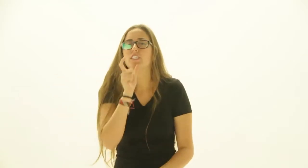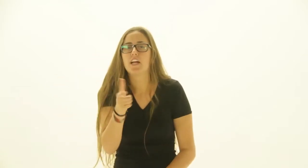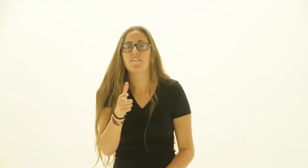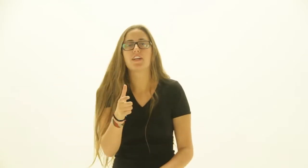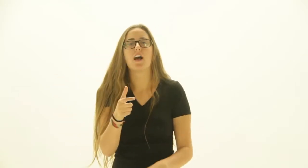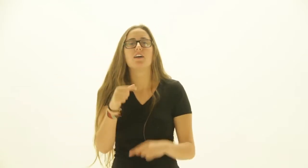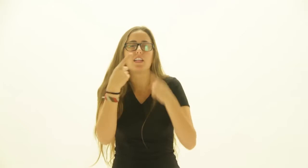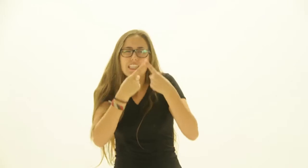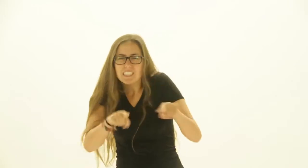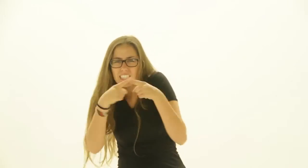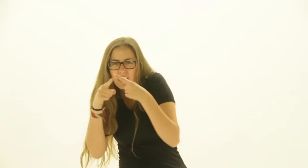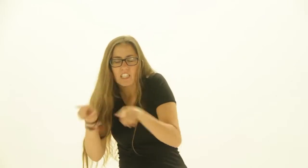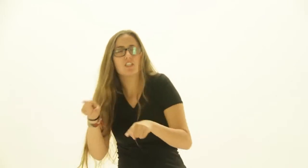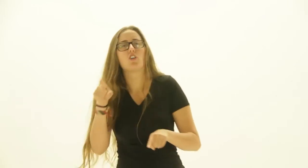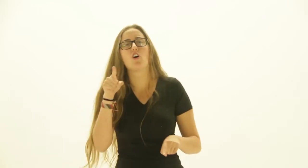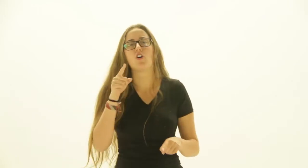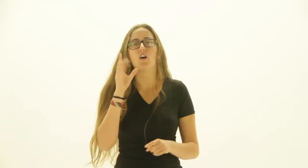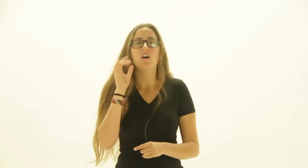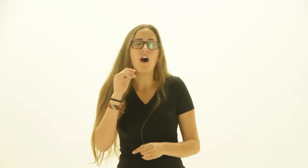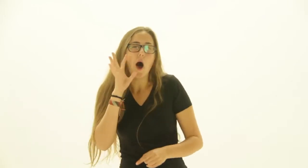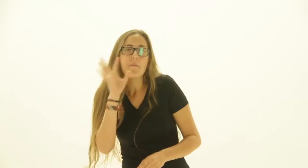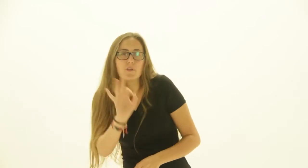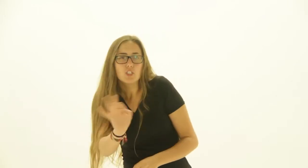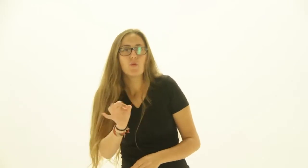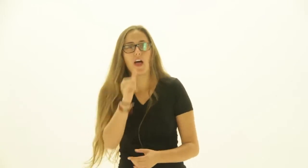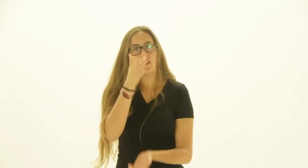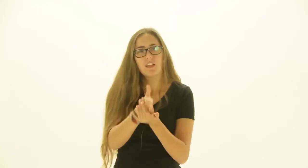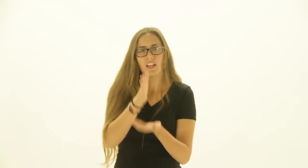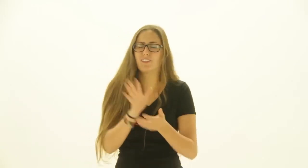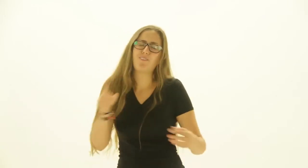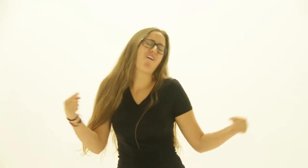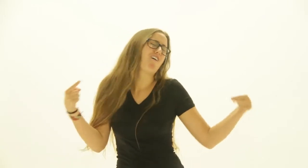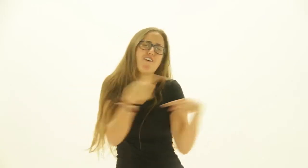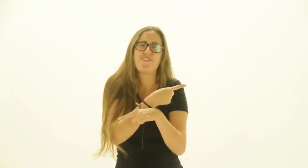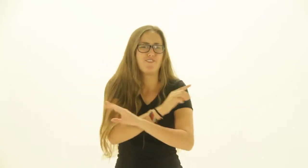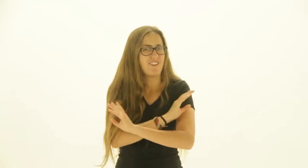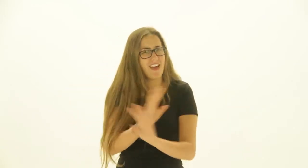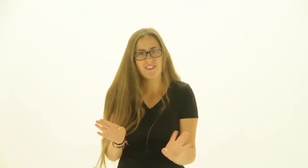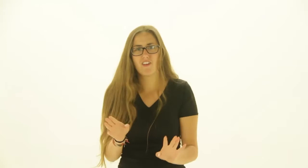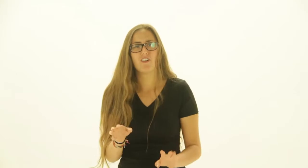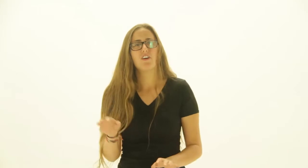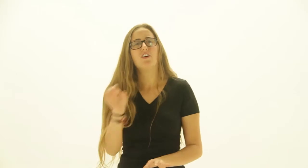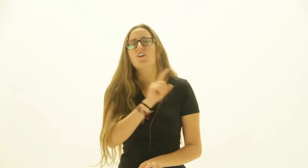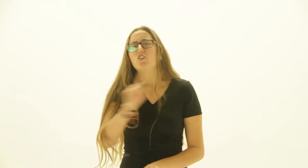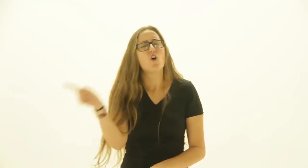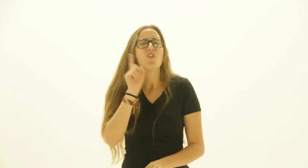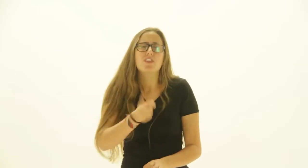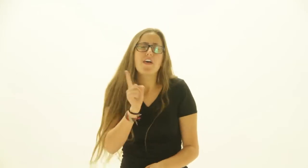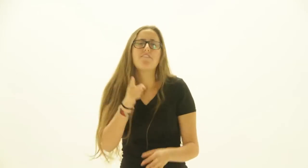que seamos todos distintos no significa que le demos distintas oportunidades y distintos derechos. Al contrario, todos tenemos que tener los mismos derechos y